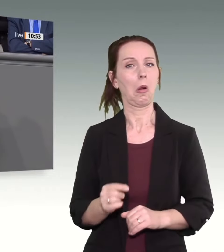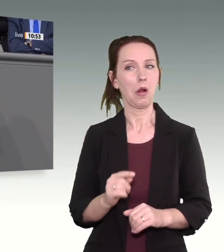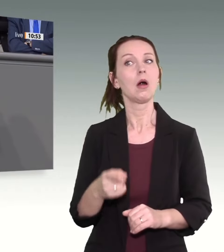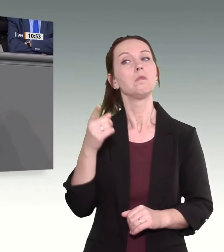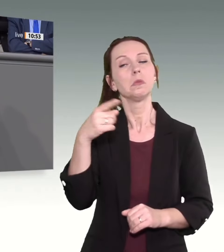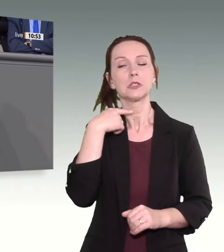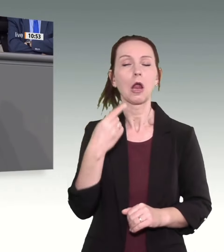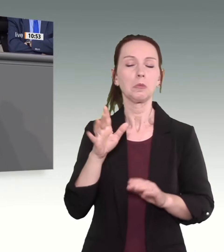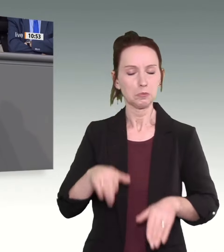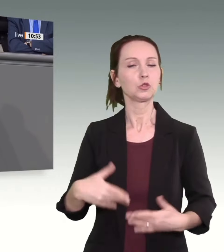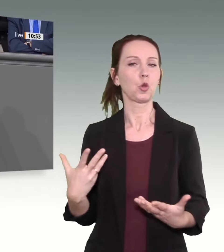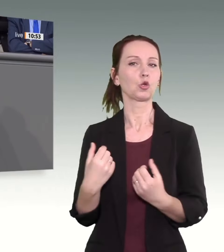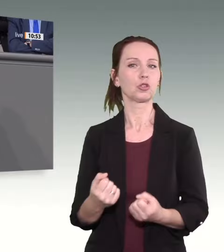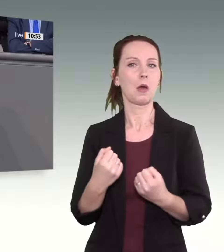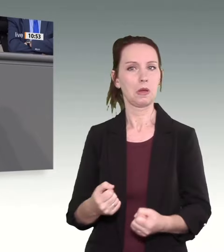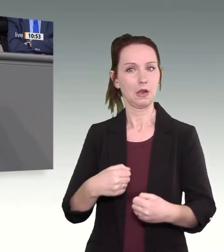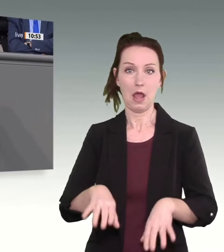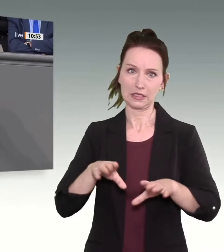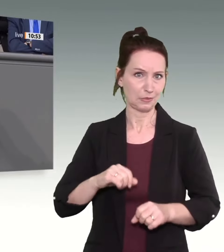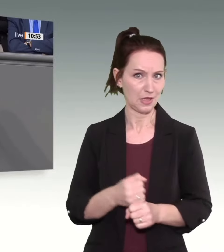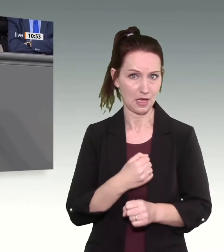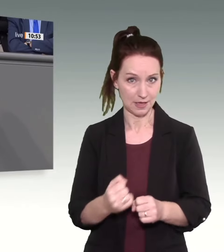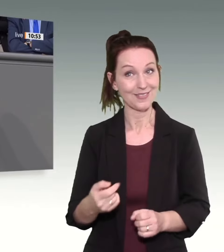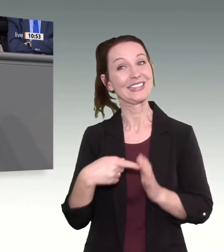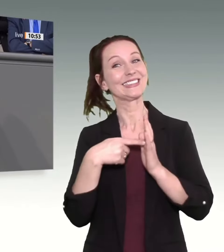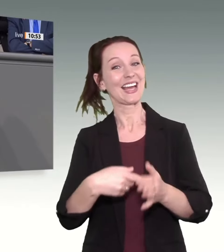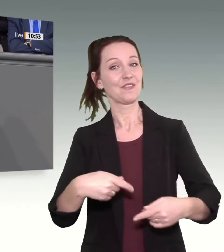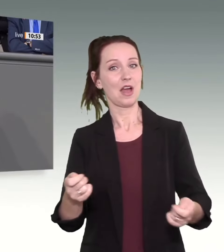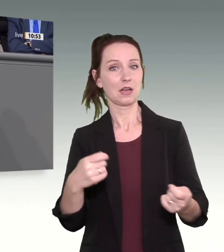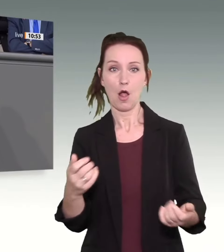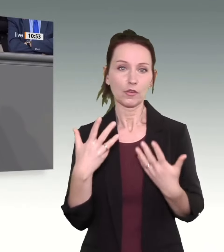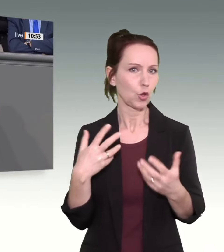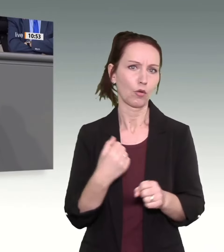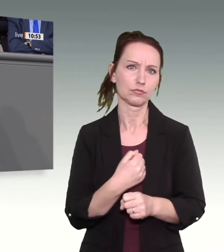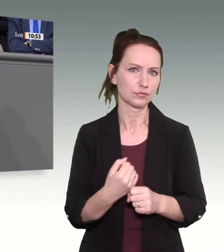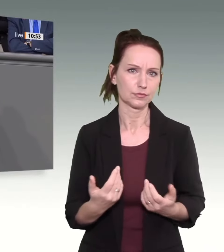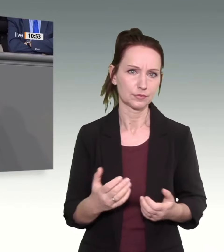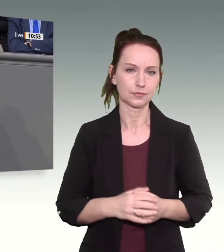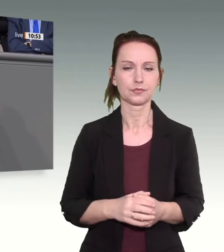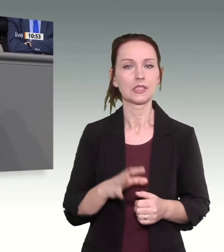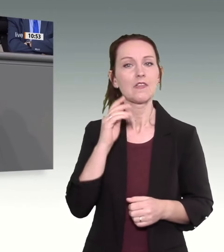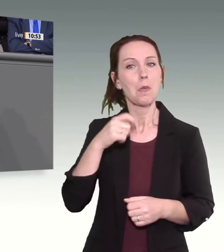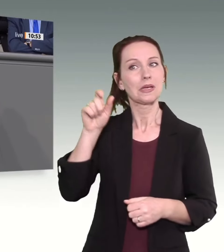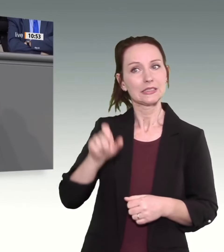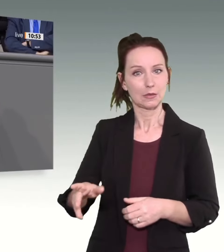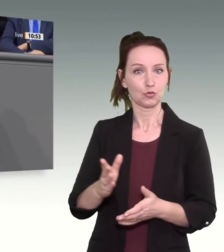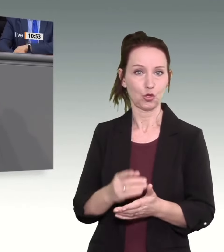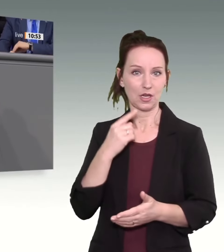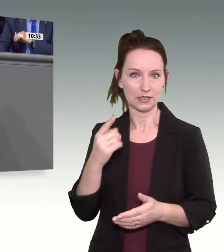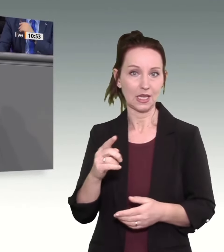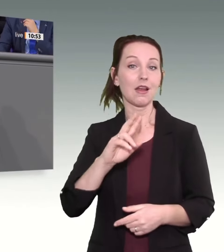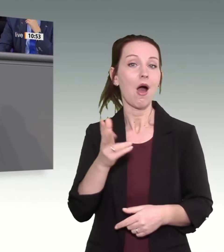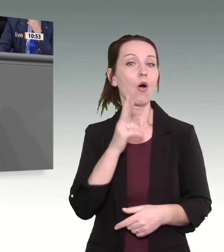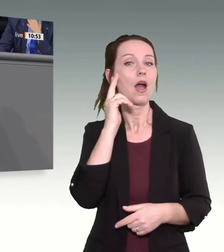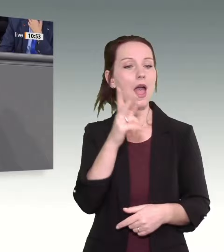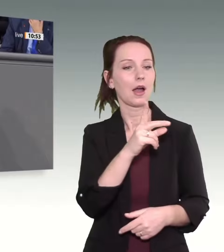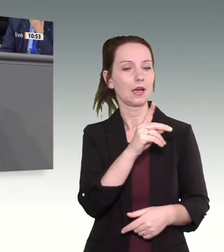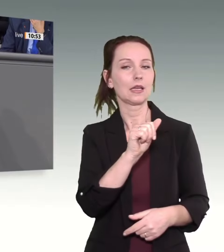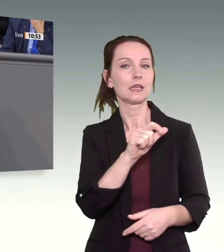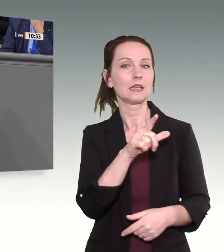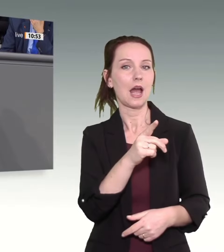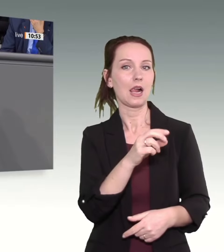Frau Ministerin, haben gesagt, das sagt auch der Herr Daldrupas, europäischer Vergleich. Ja, in Europa sind die Zahlen nach unten